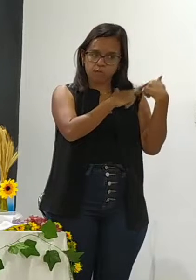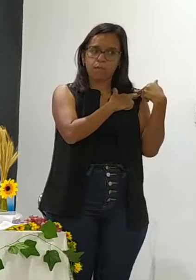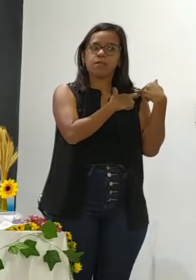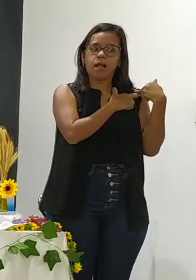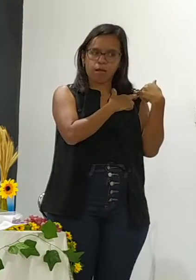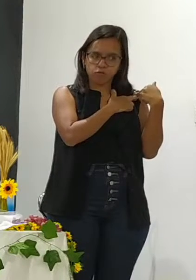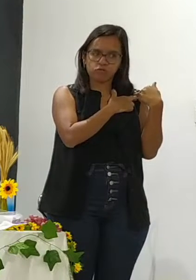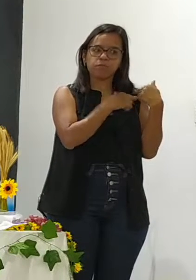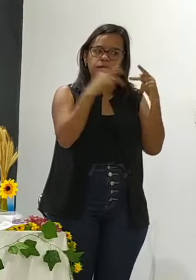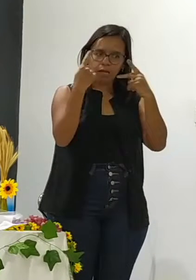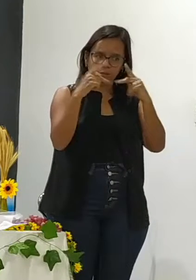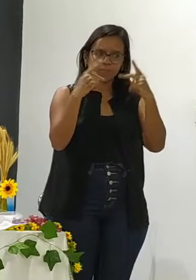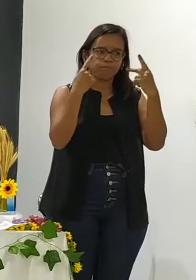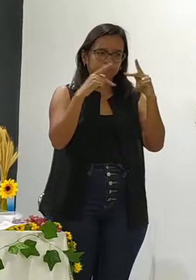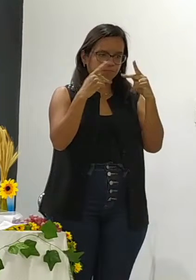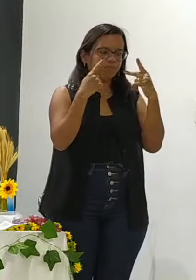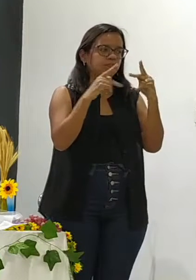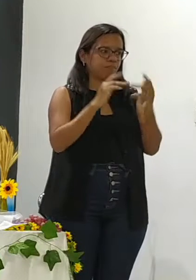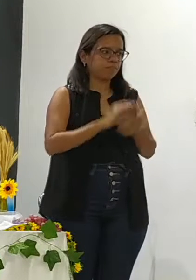responsabilidade trazer a palavra de Deus.